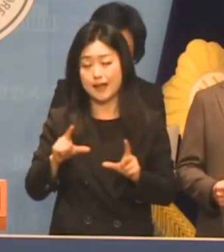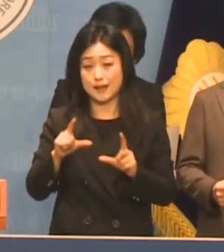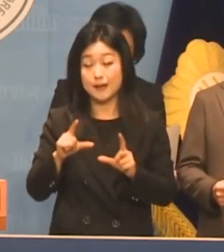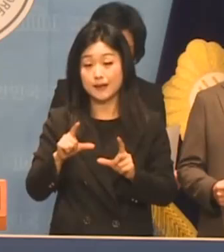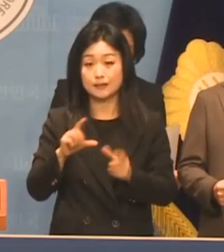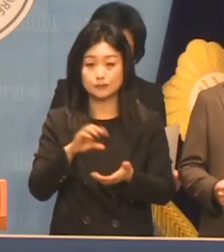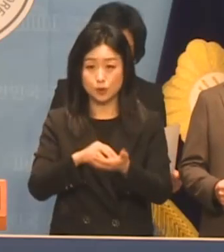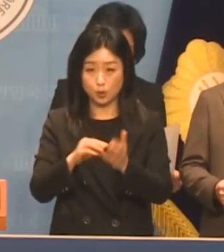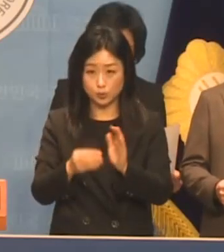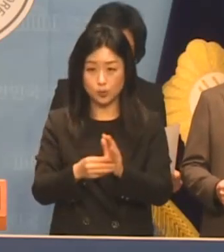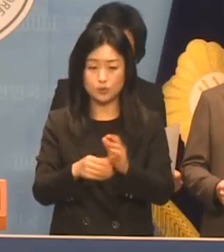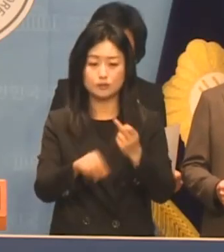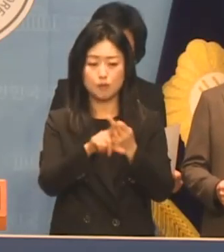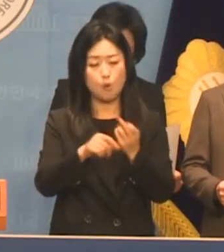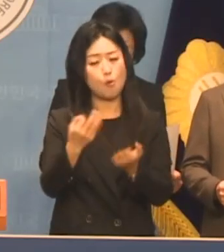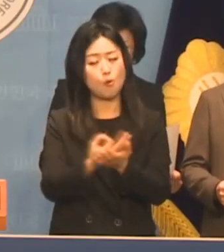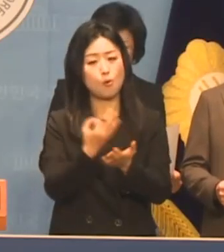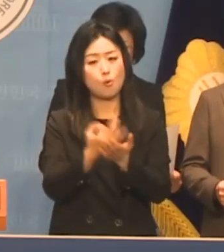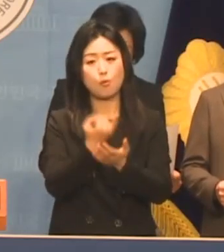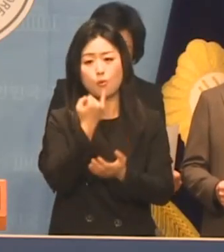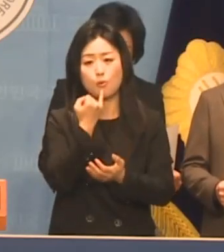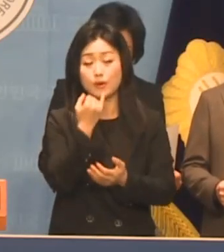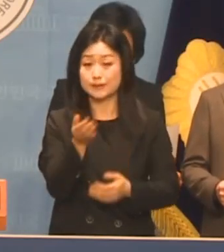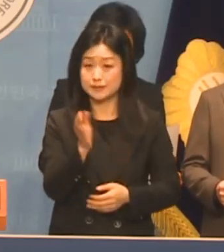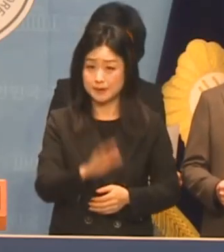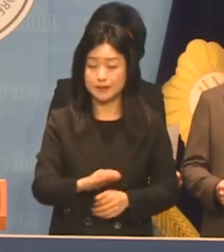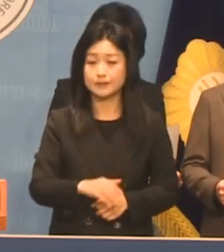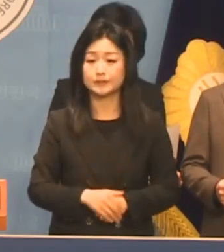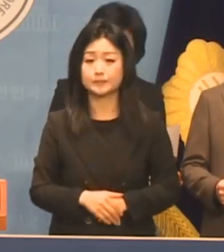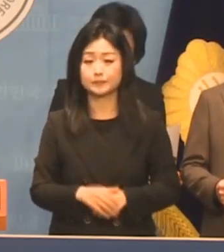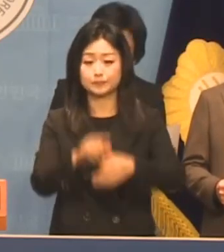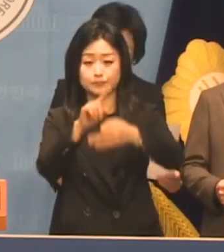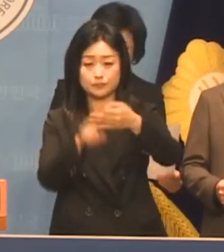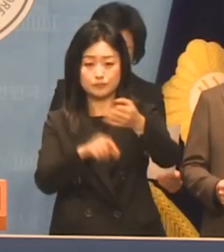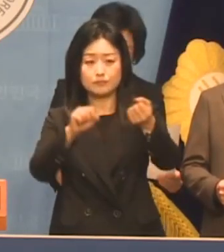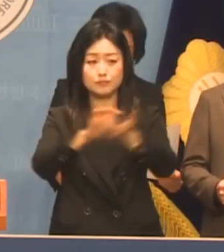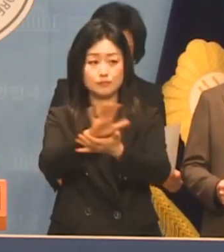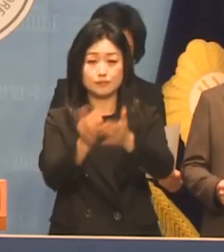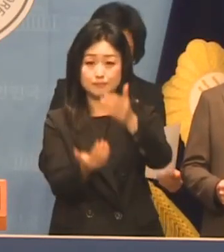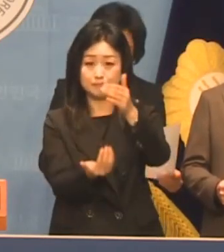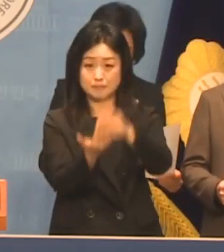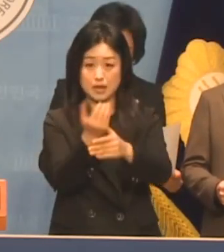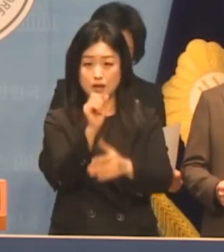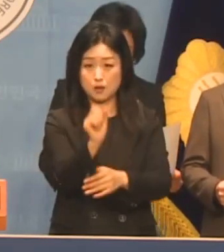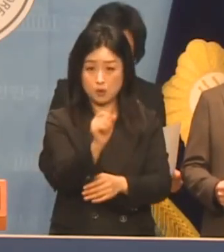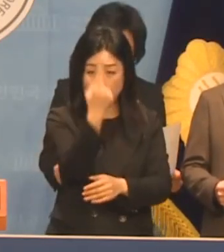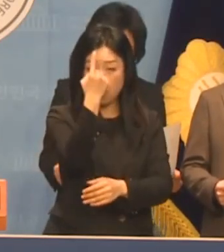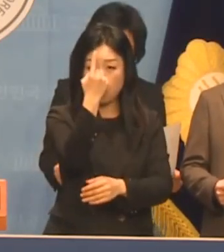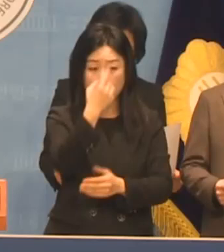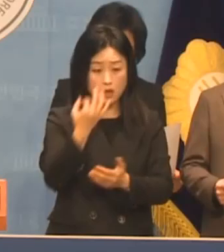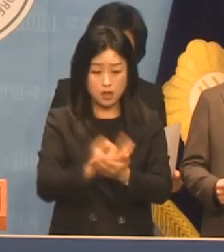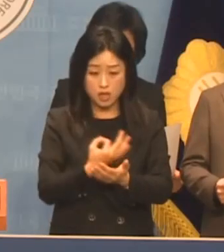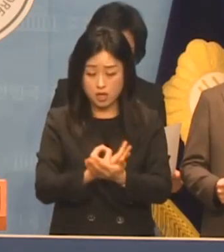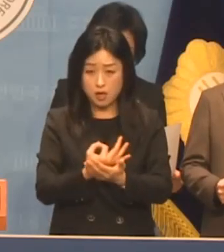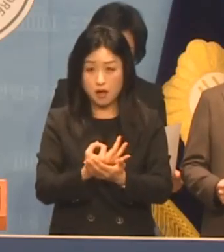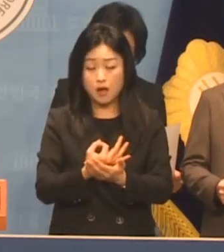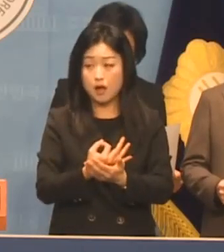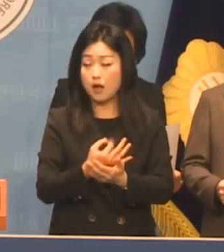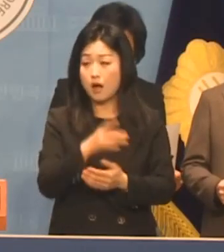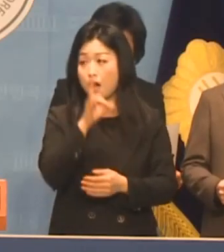해도 가언이 아닙니다. 그런데 윤석열 내란 사태로 인한 특수에 대한